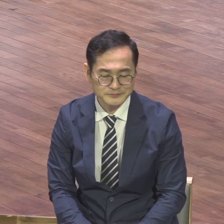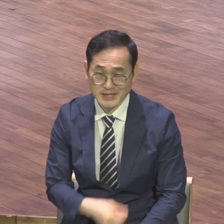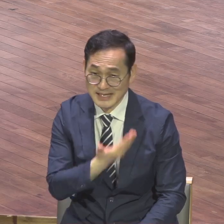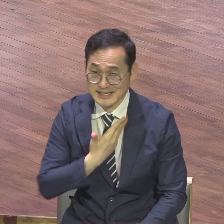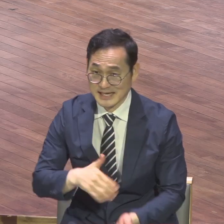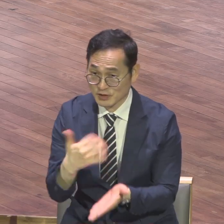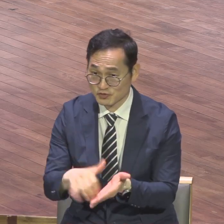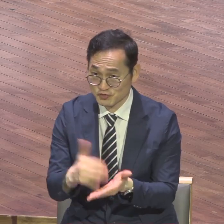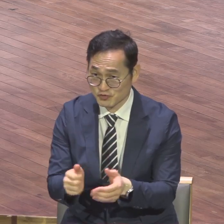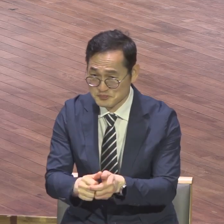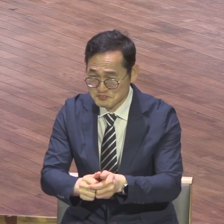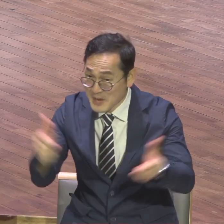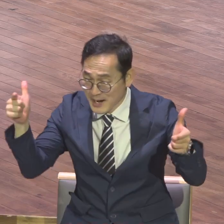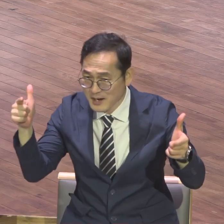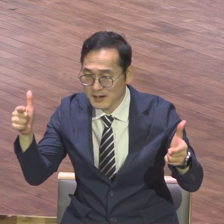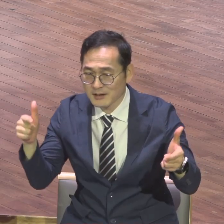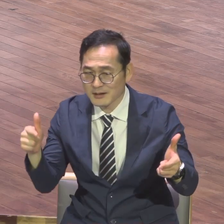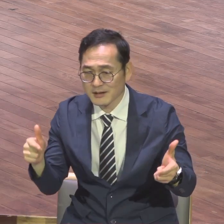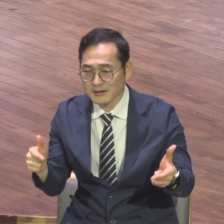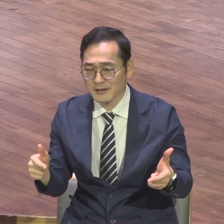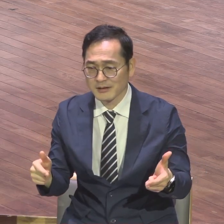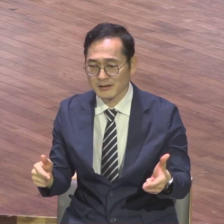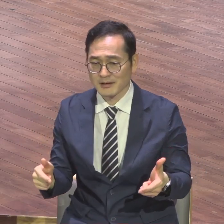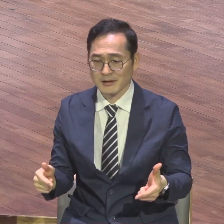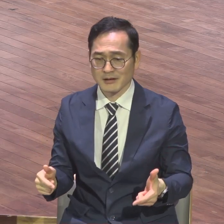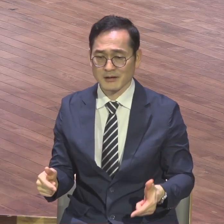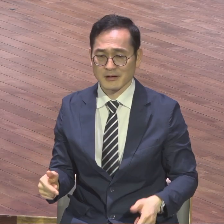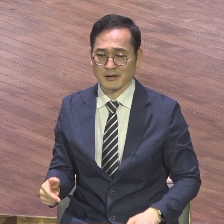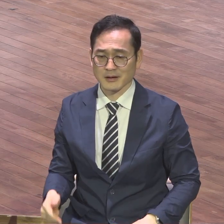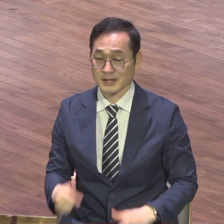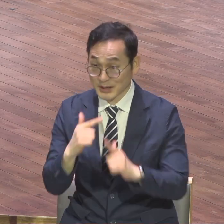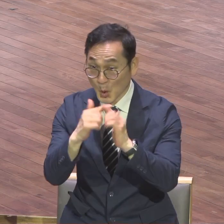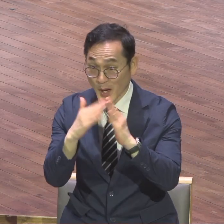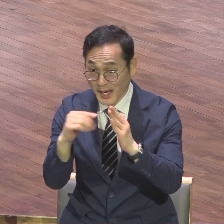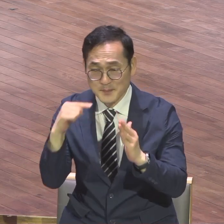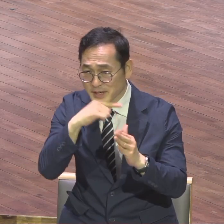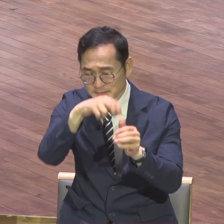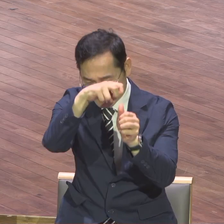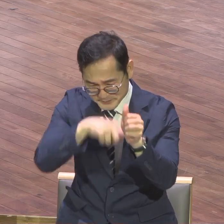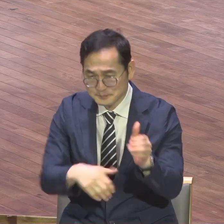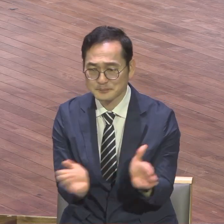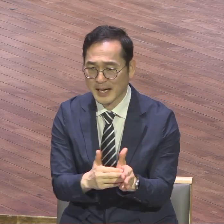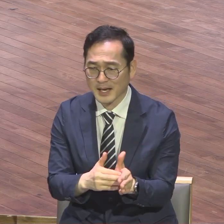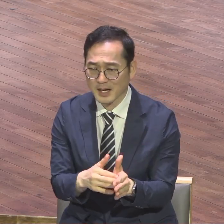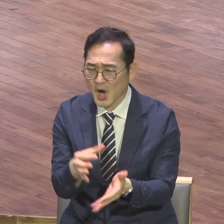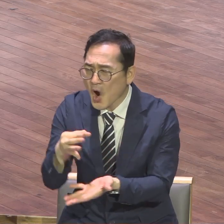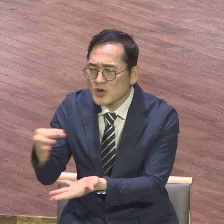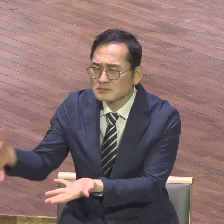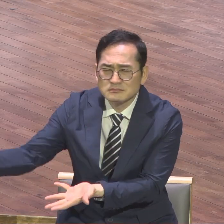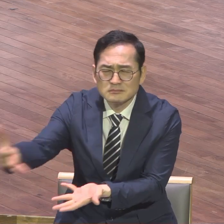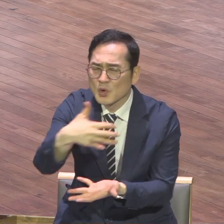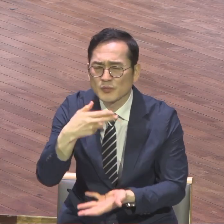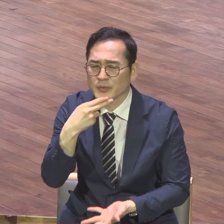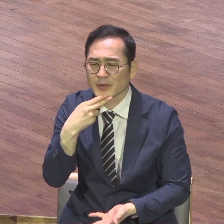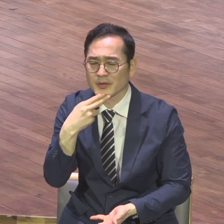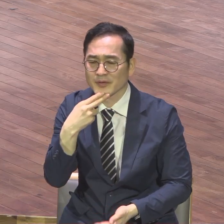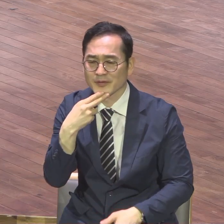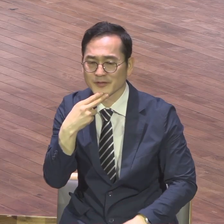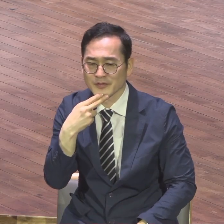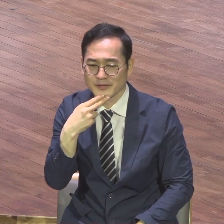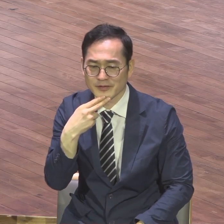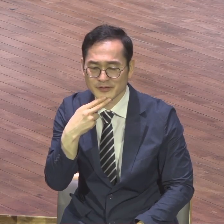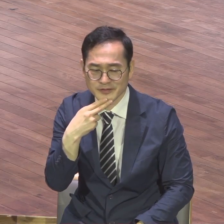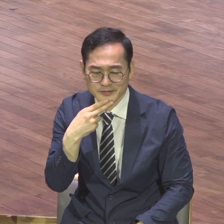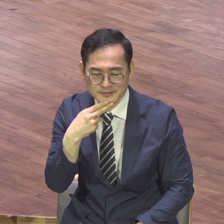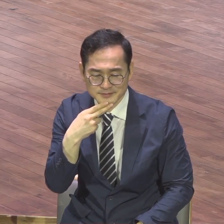뭐요? 급속도로 성장했다. 이제 헌당 끝났습니다. 이제는 헌금 거두는 것도 없습니다. 하나님 앞에서 하는